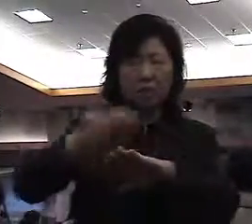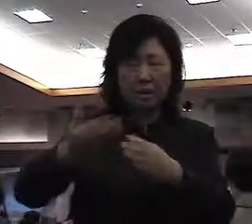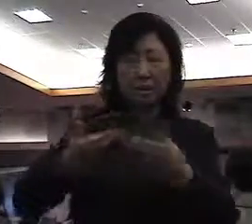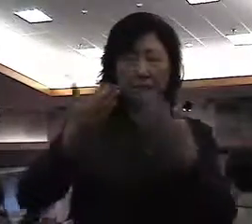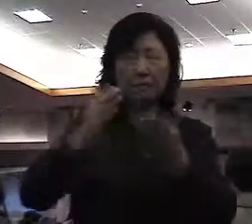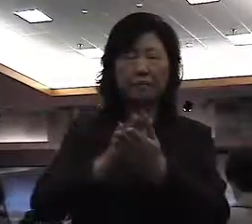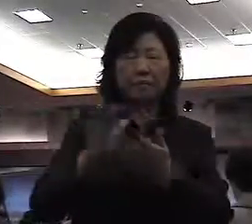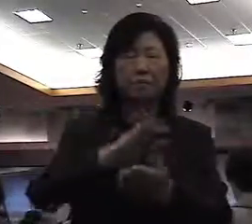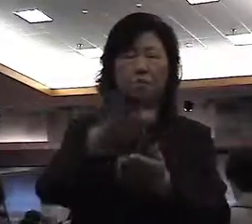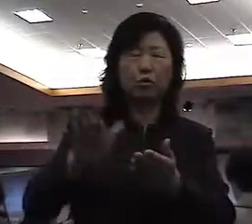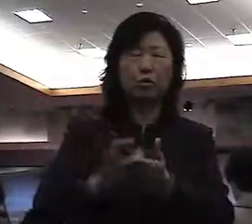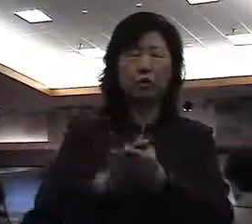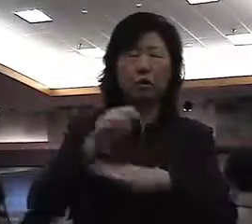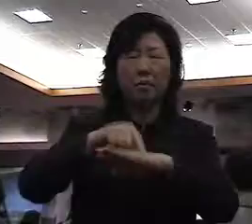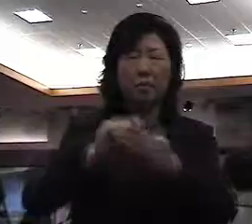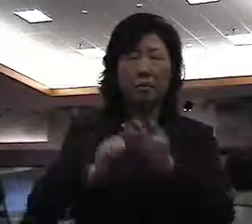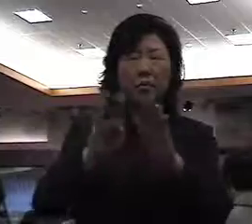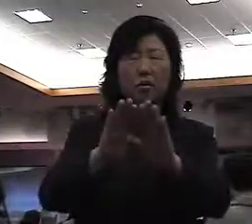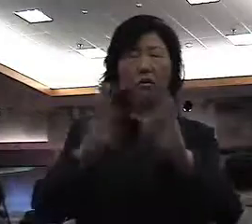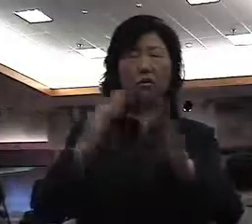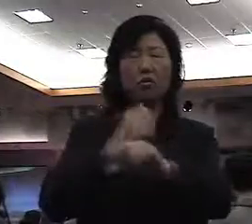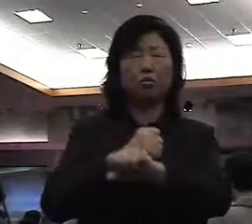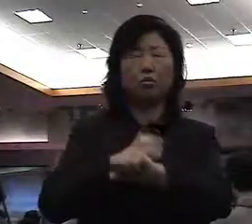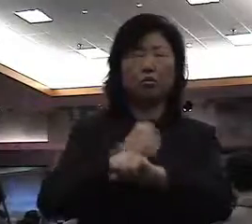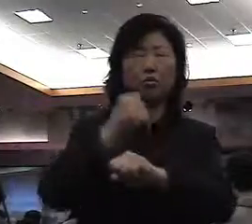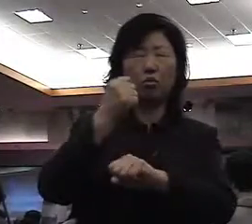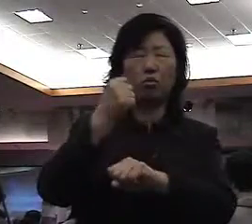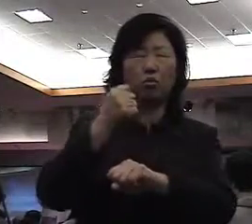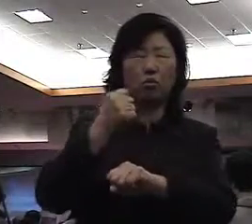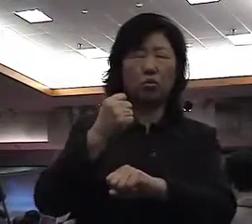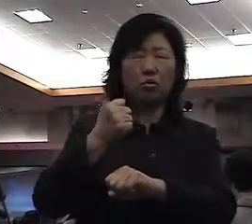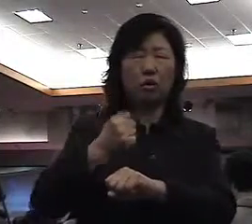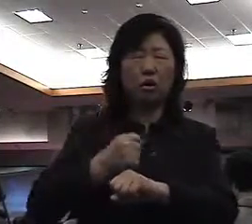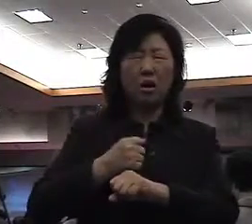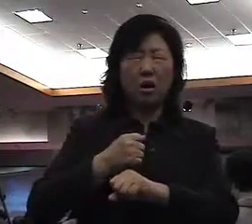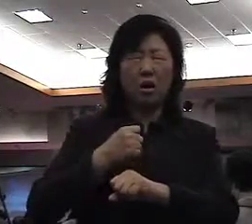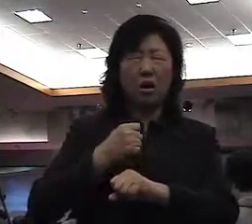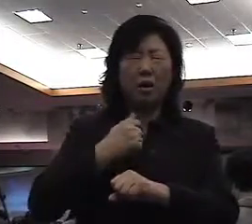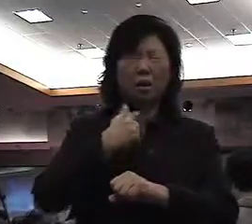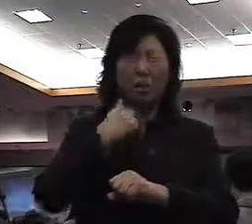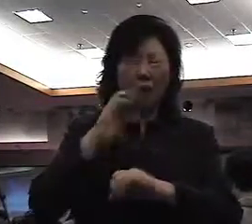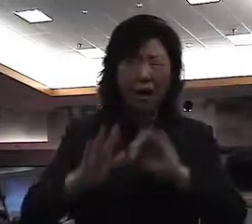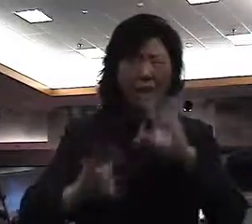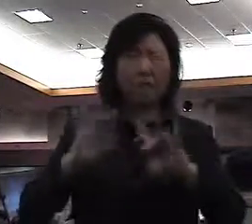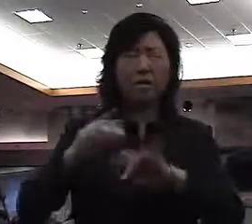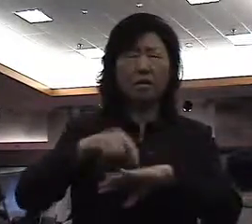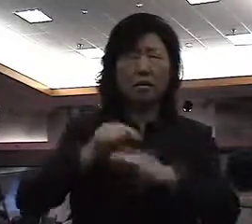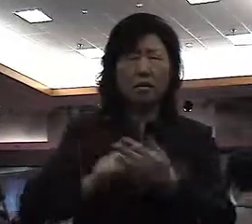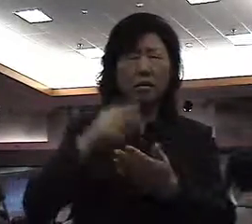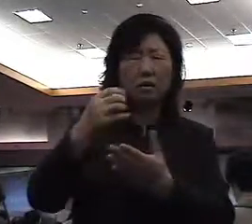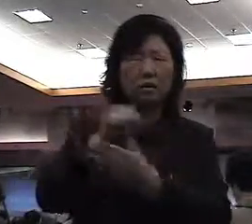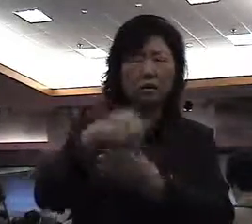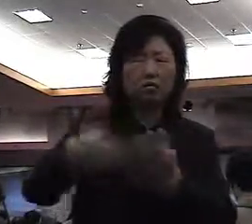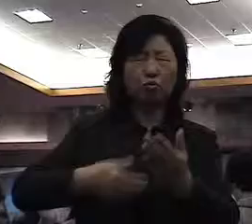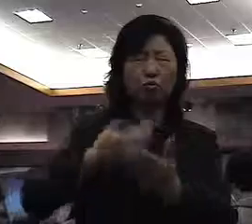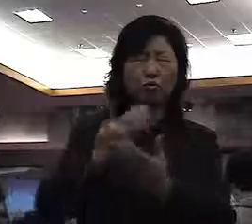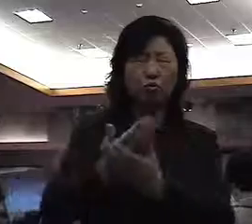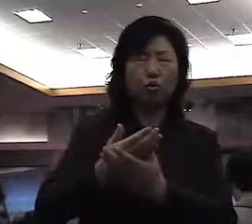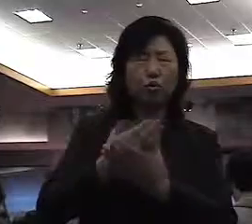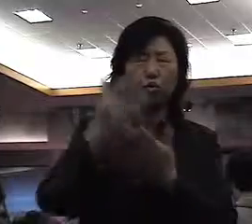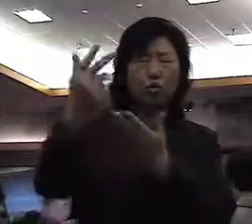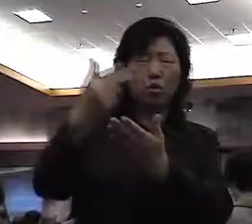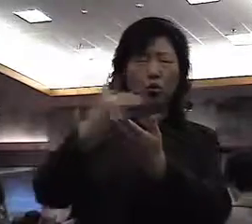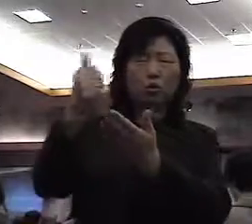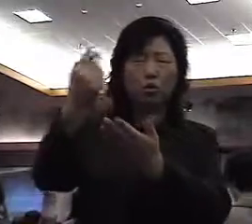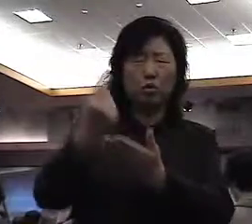드립니다. 우리들의 마음문을 열어주시고 갈급한 심령을 주셔서 주께서 주시는 성령의